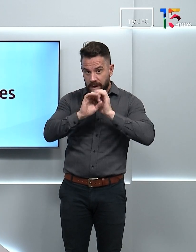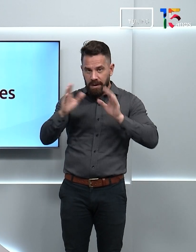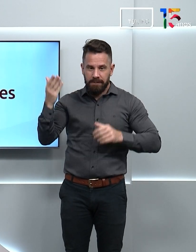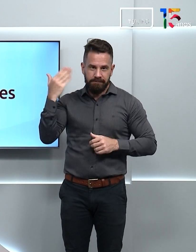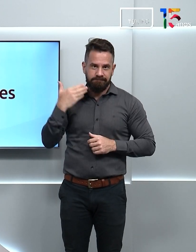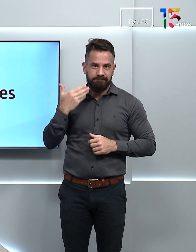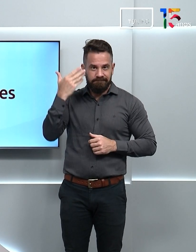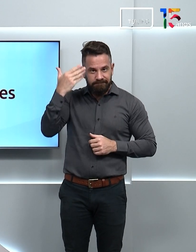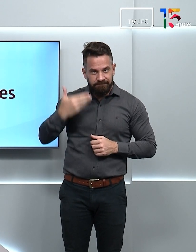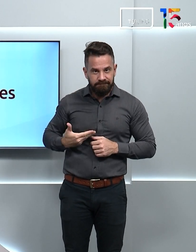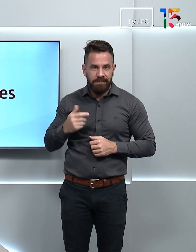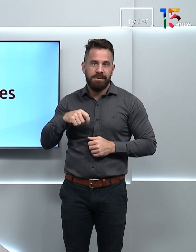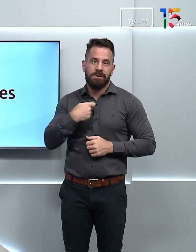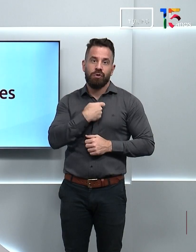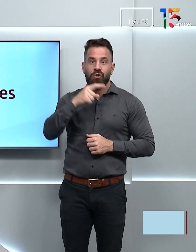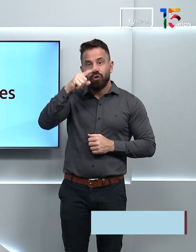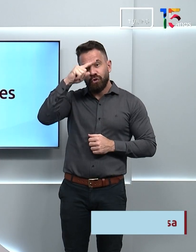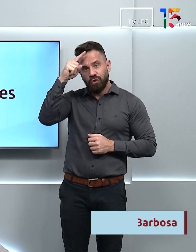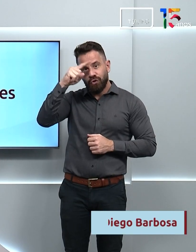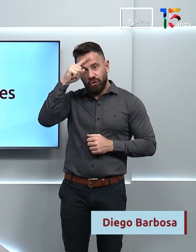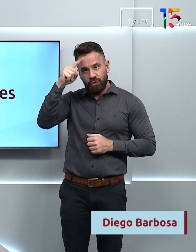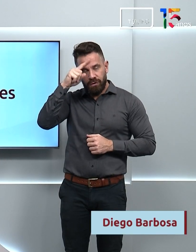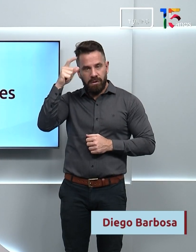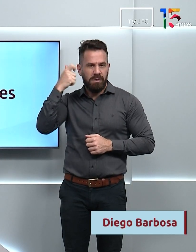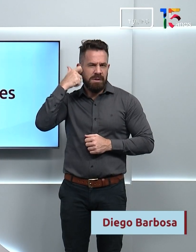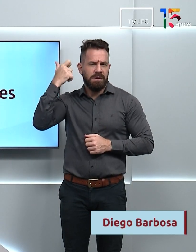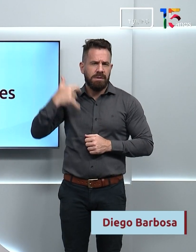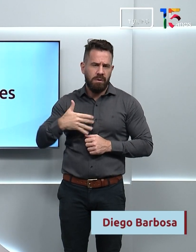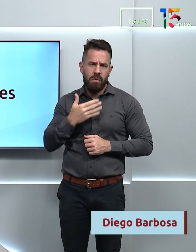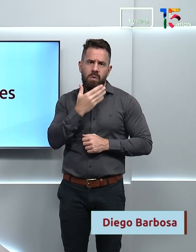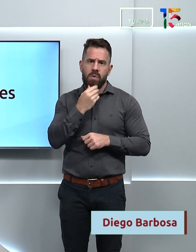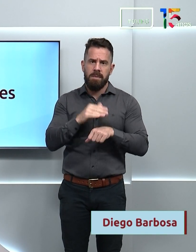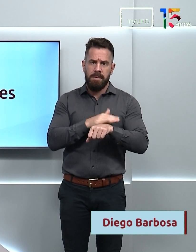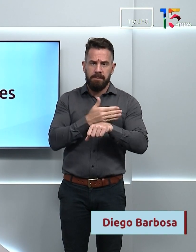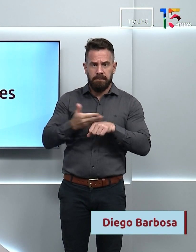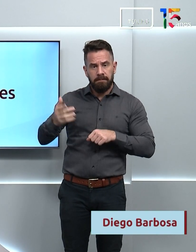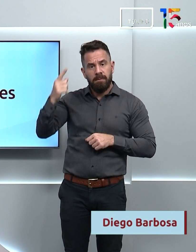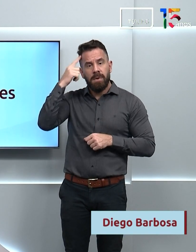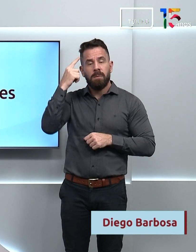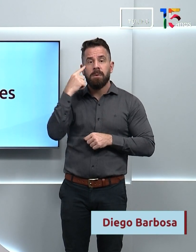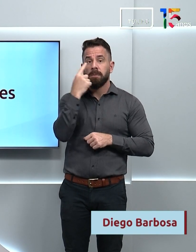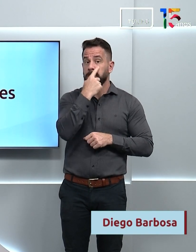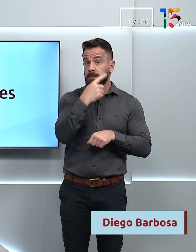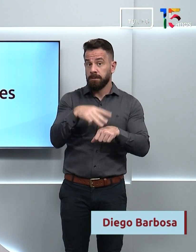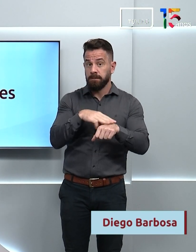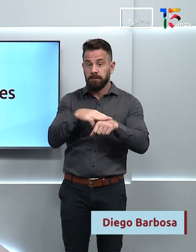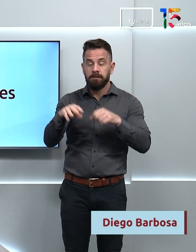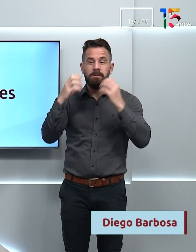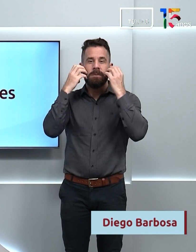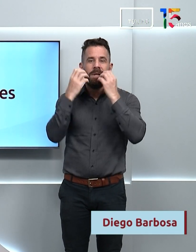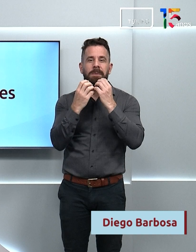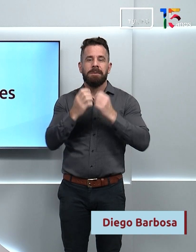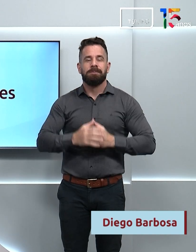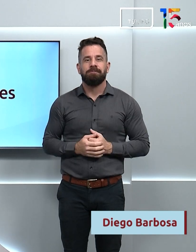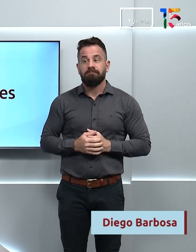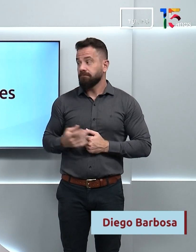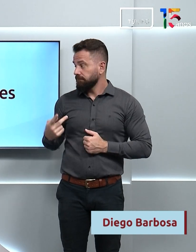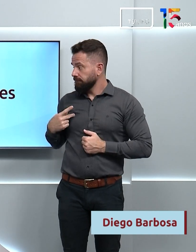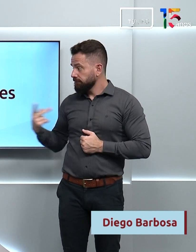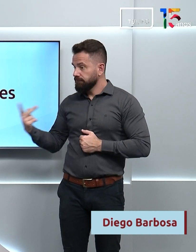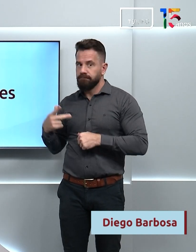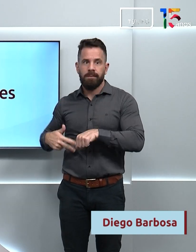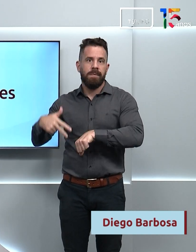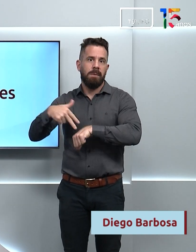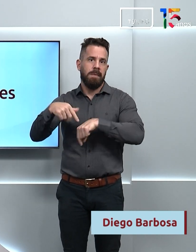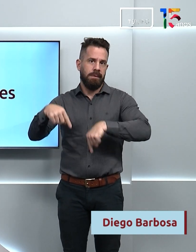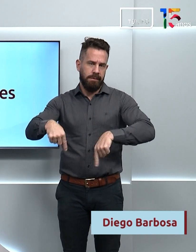Diego Barbosa. Ele se descreve como um homem de pele clara, com cabelos e olhos castanhos e barba cheia. Nós dois estamos